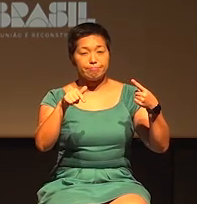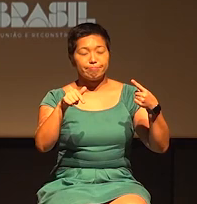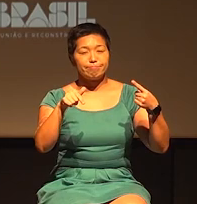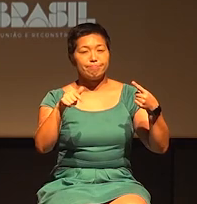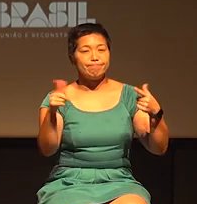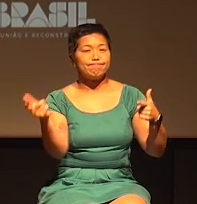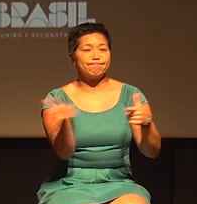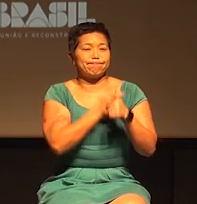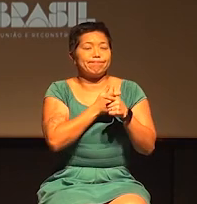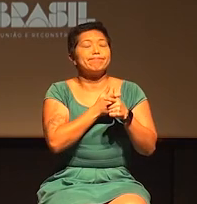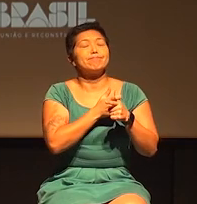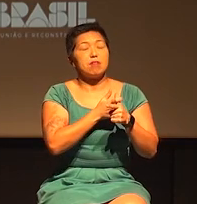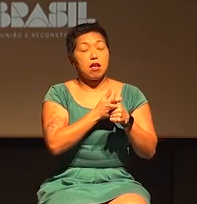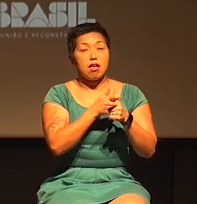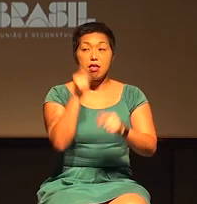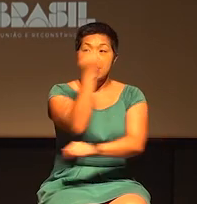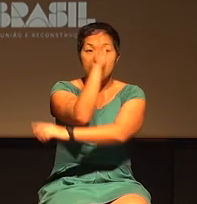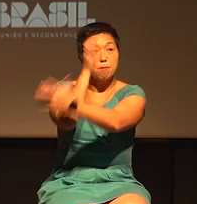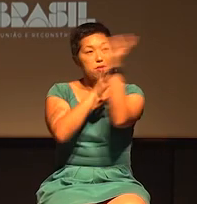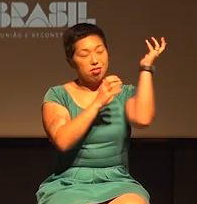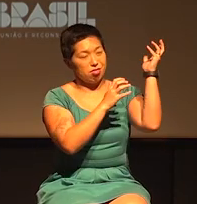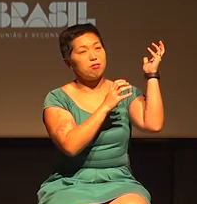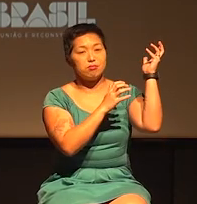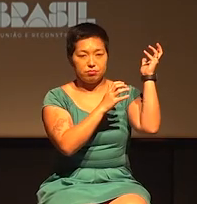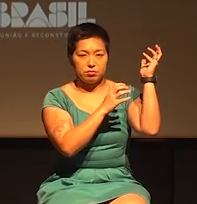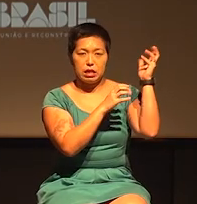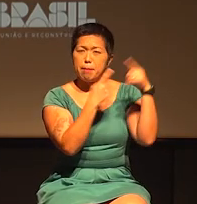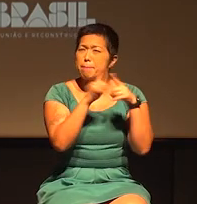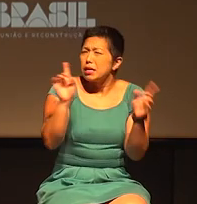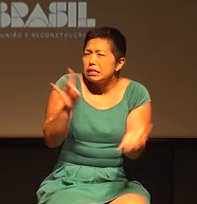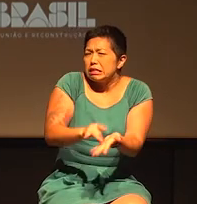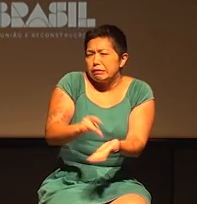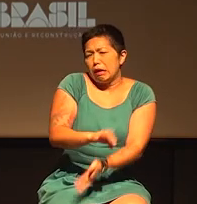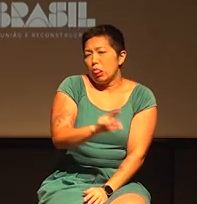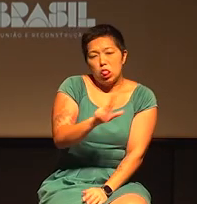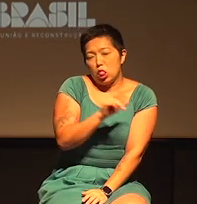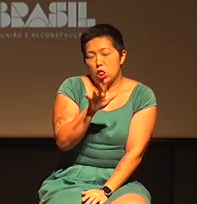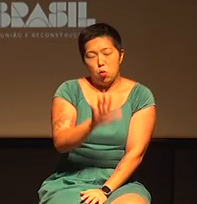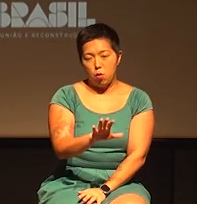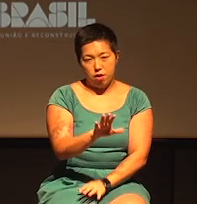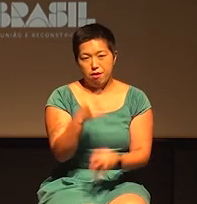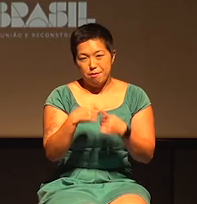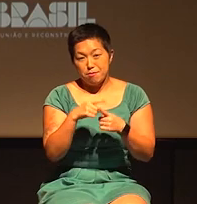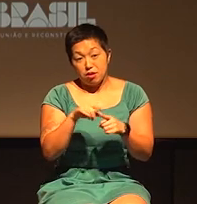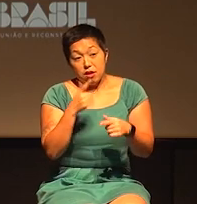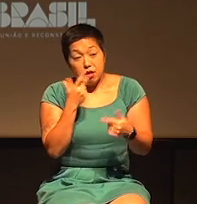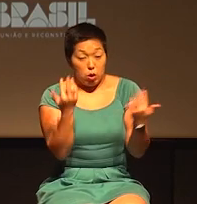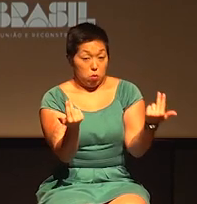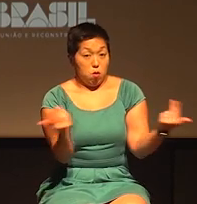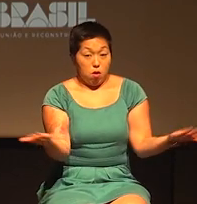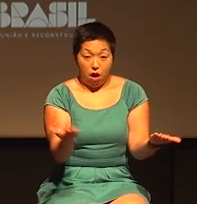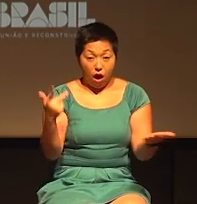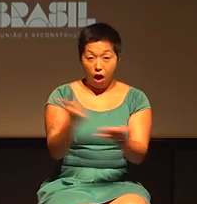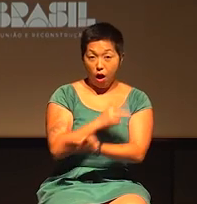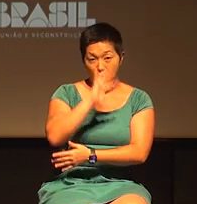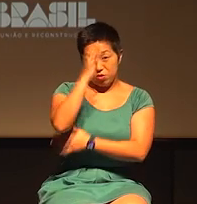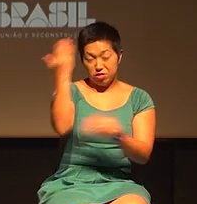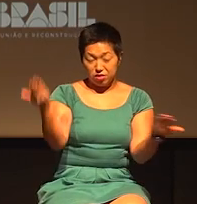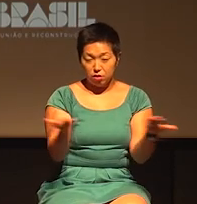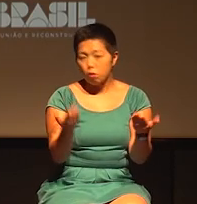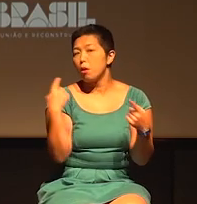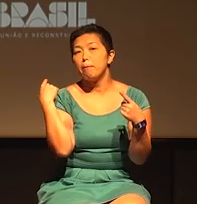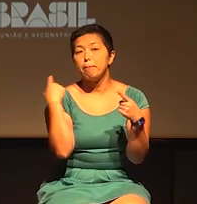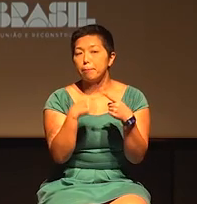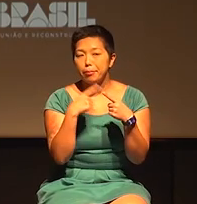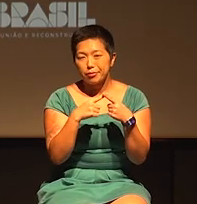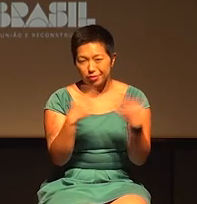ambientais né E que na verdade não é bem assim né a crise ambiental que nem a gente tá passando agora né Por qu que a